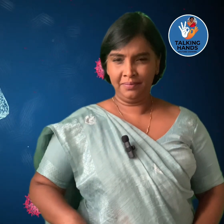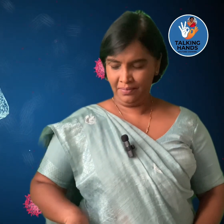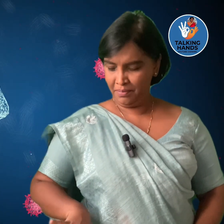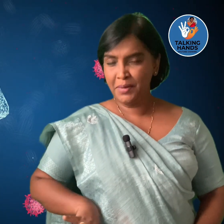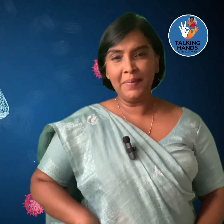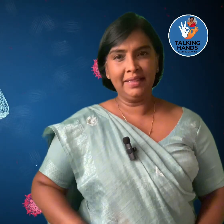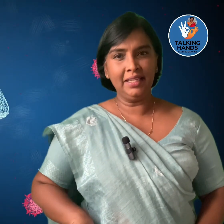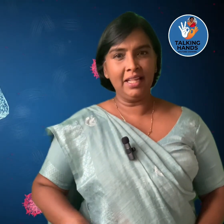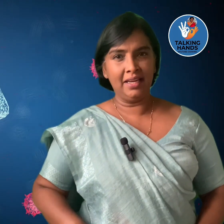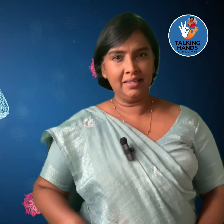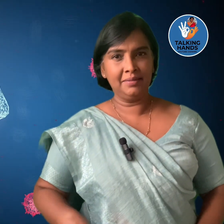මේ පැත්තට දාන්න.